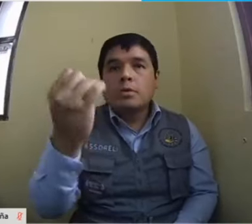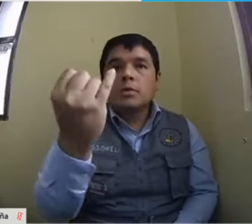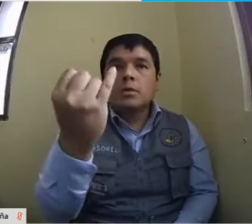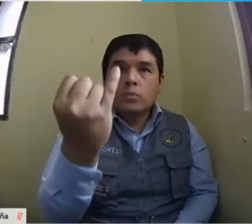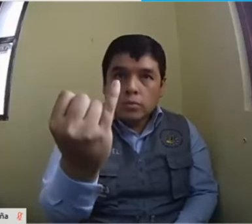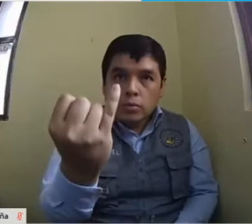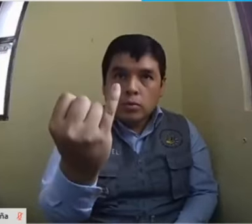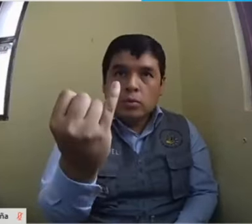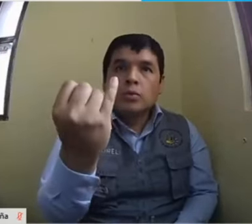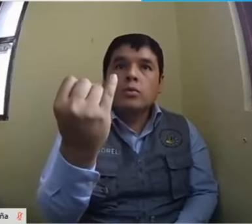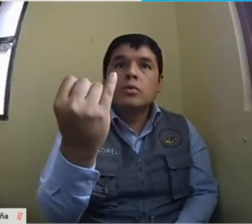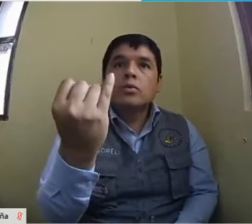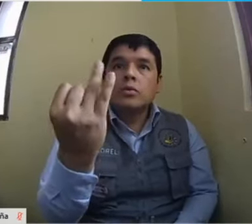dedos, como contando,